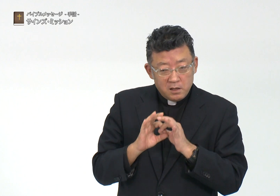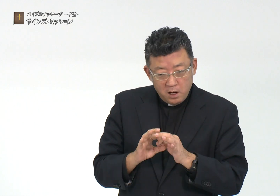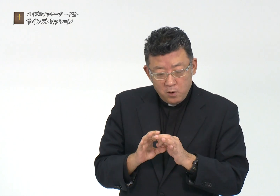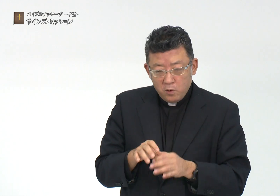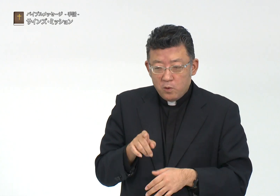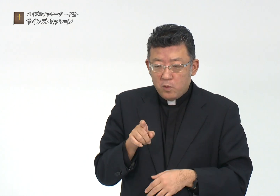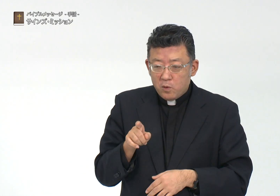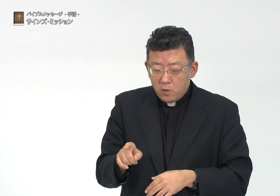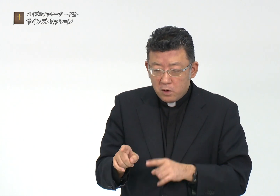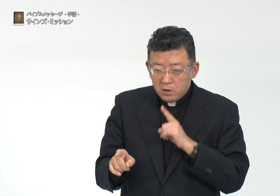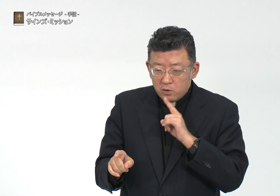パイでした